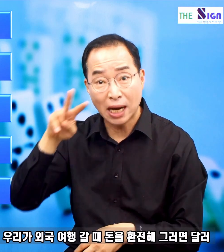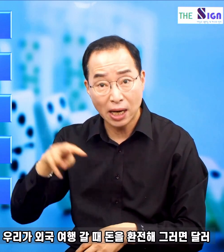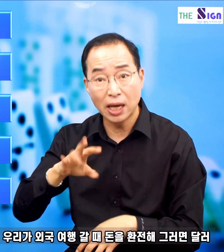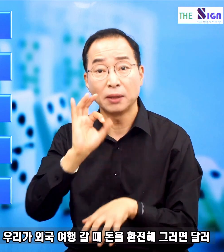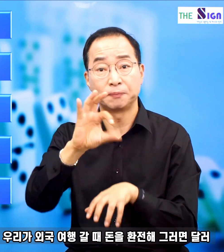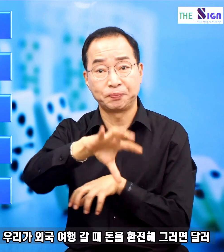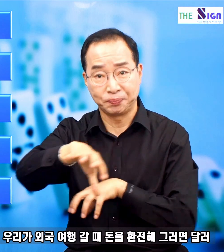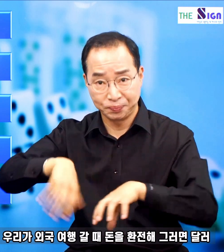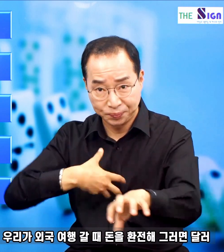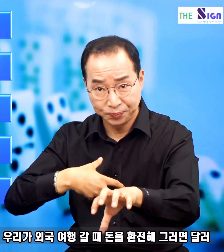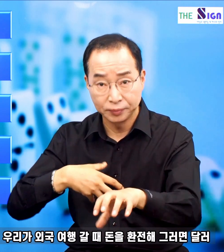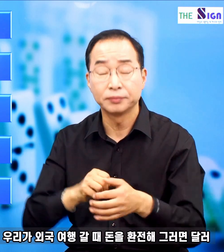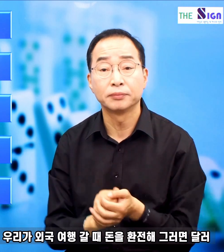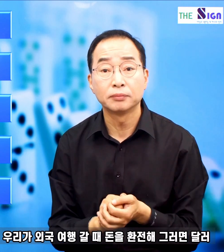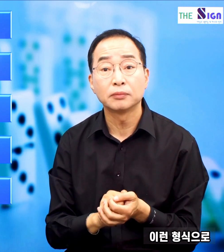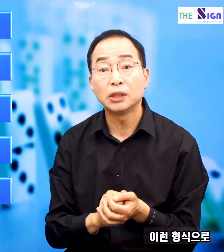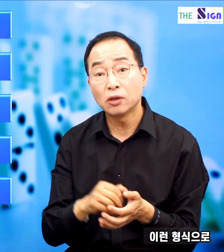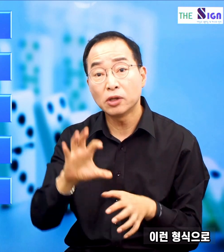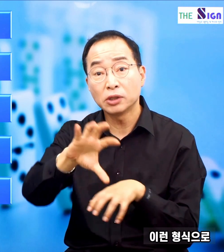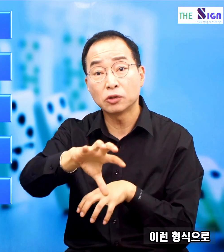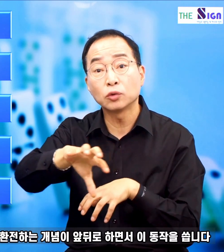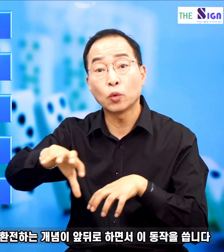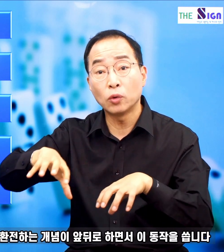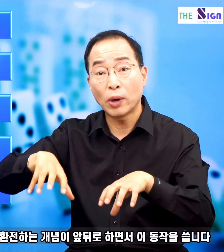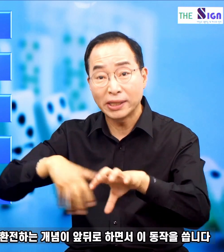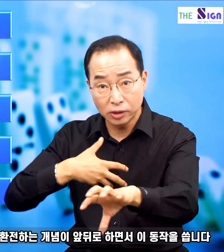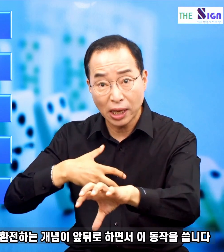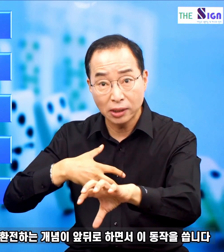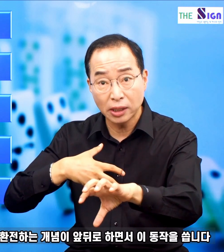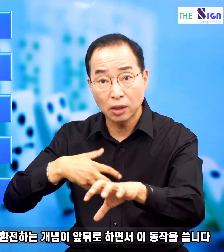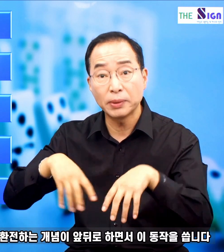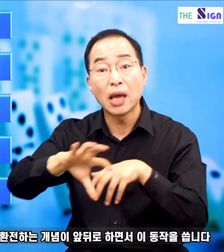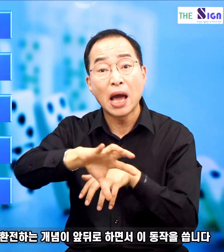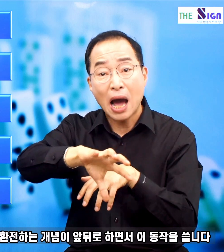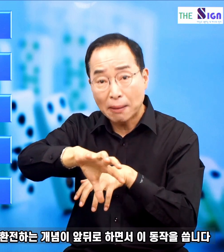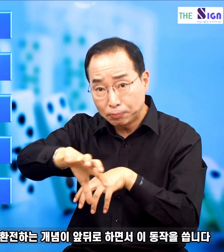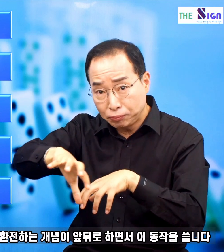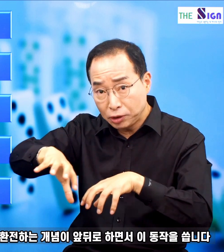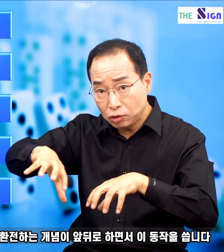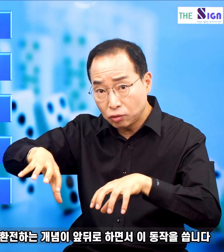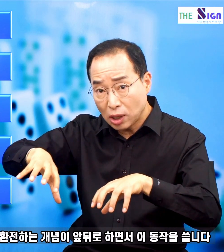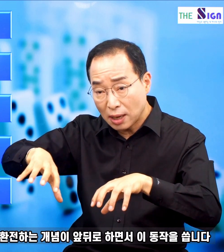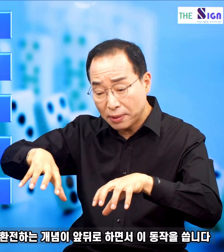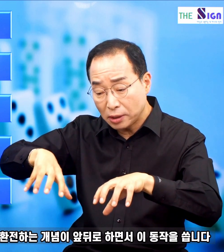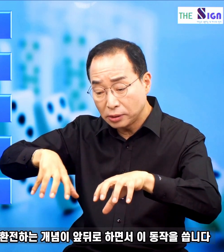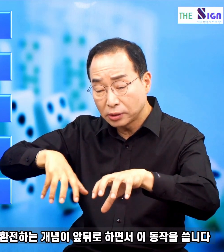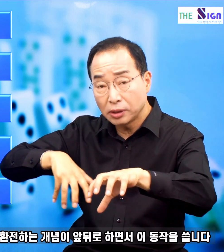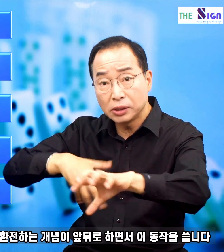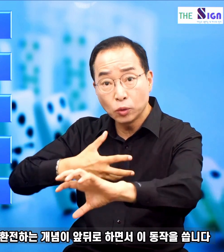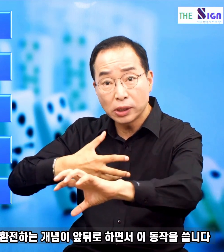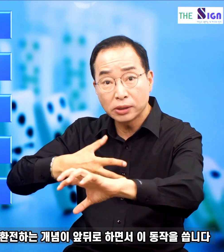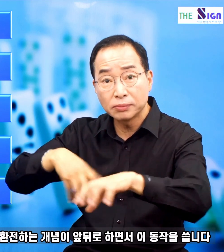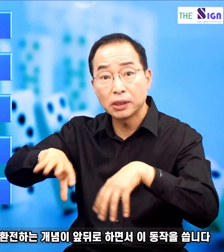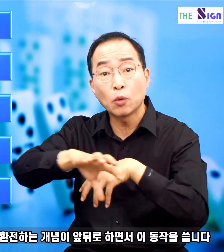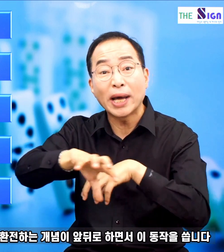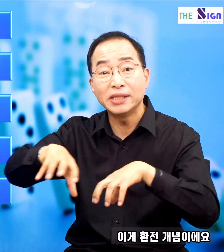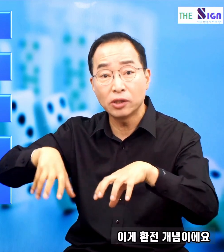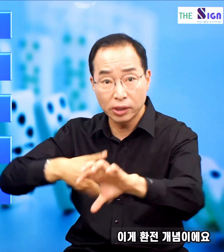달러, 이런 형식으로 돈을 환전하는 개념이 앞뒤로 하면서 이 동작을 씁니다. 이게 환전